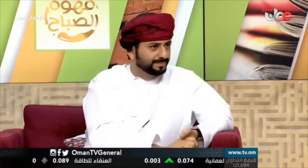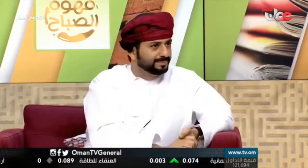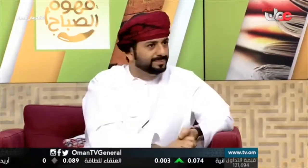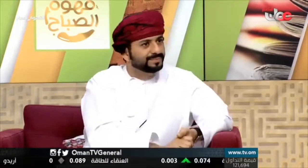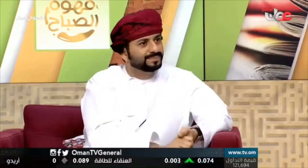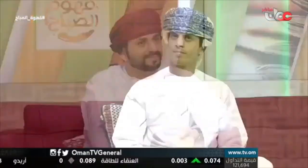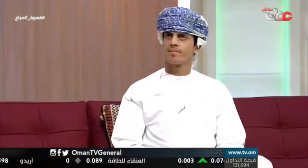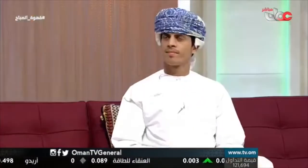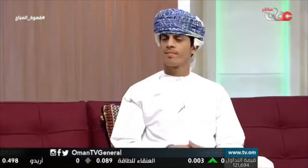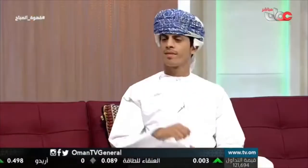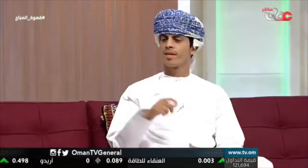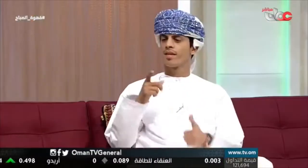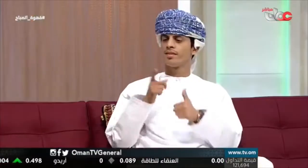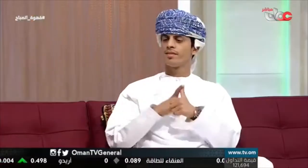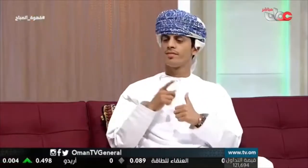في أماكن معينة تحدثنا عنها؟